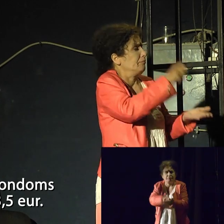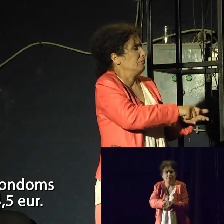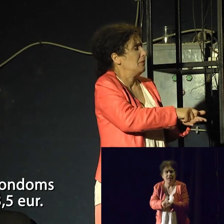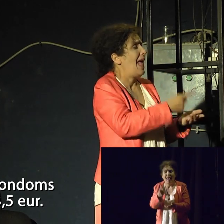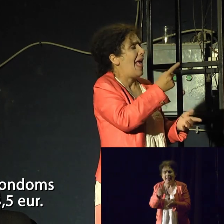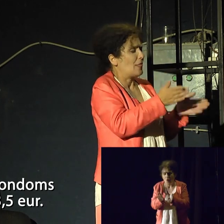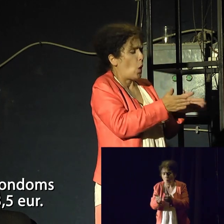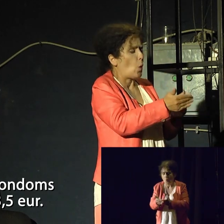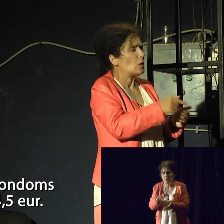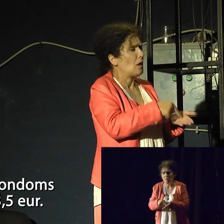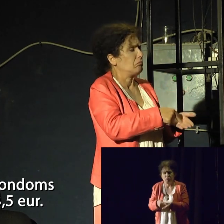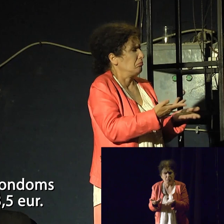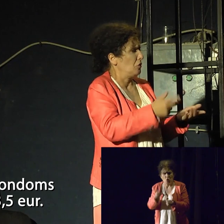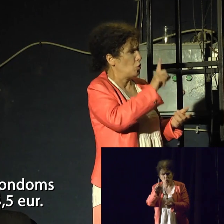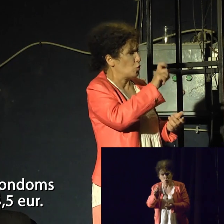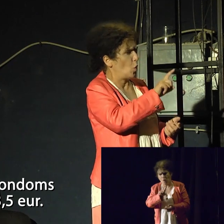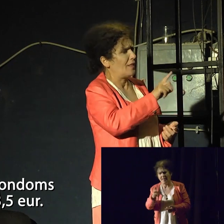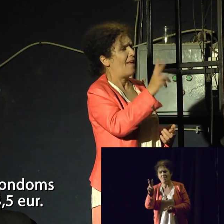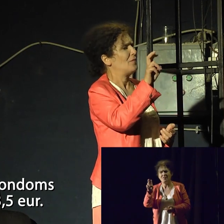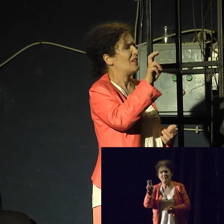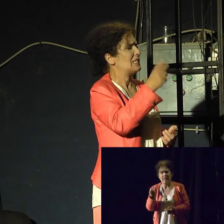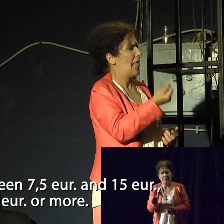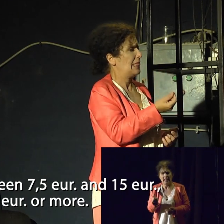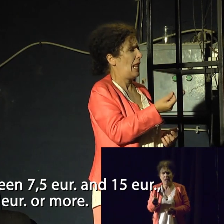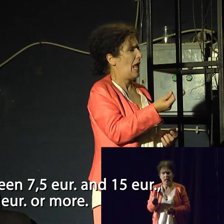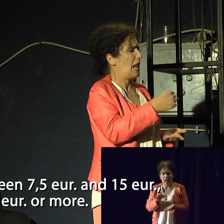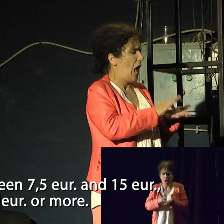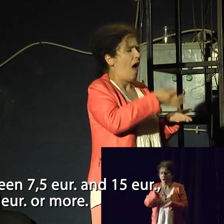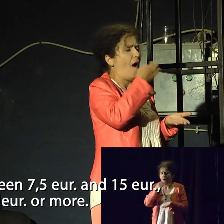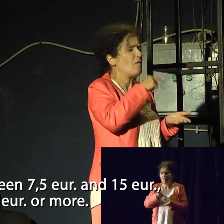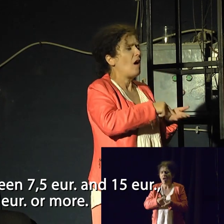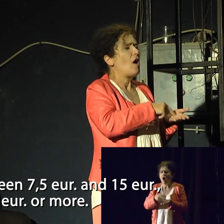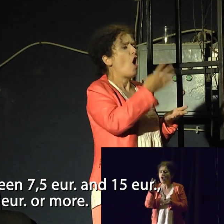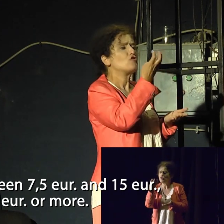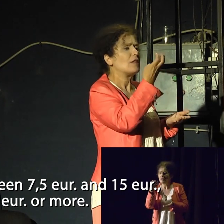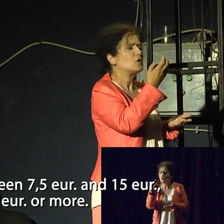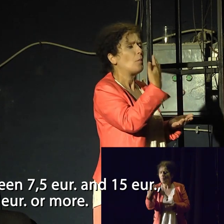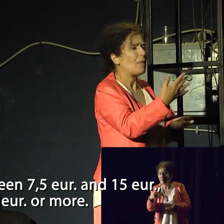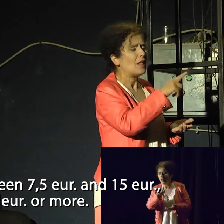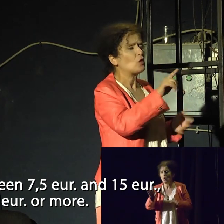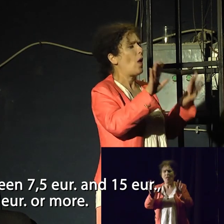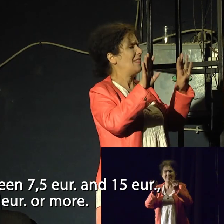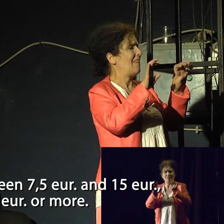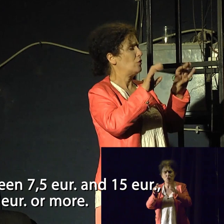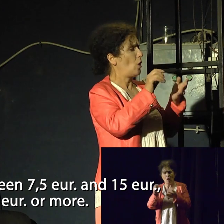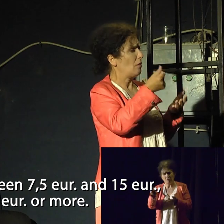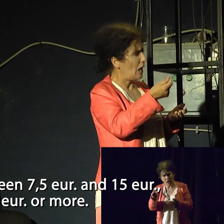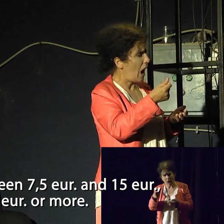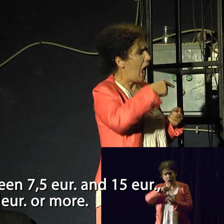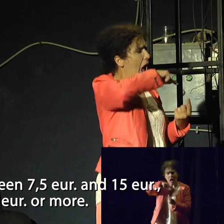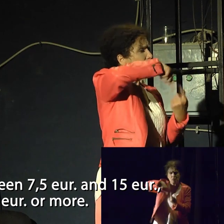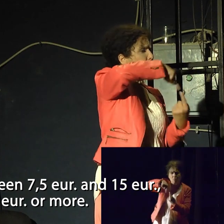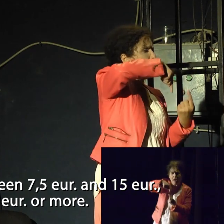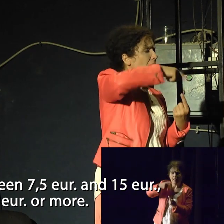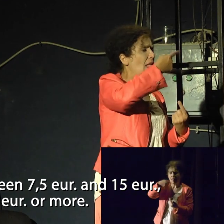Едно пакетче кондоми знае да чини од 100 до 200 денари, орална контрацепција знае да чини од 450 до 900 денари, спирала знае да чини